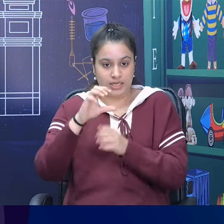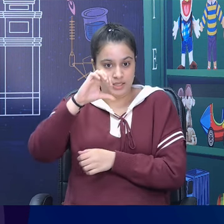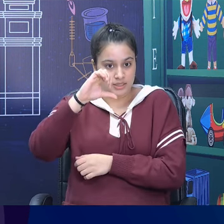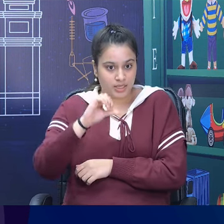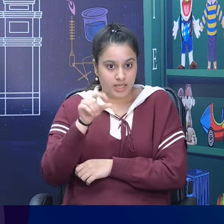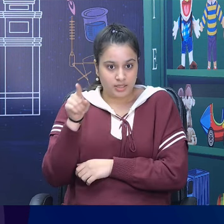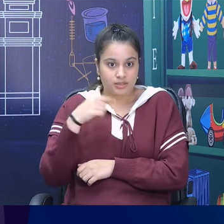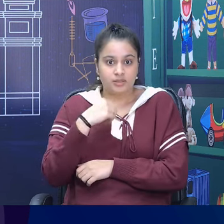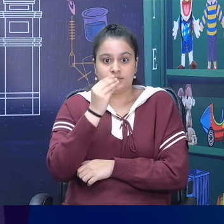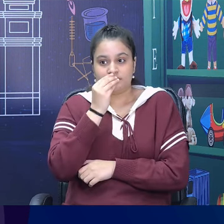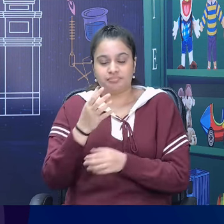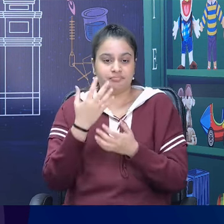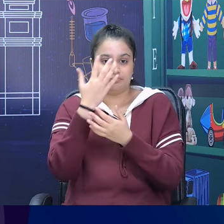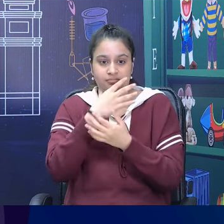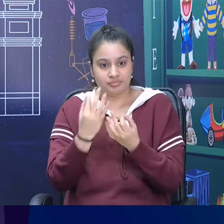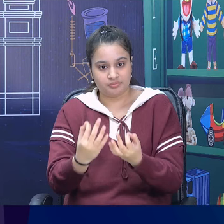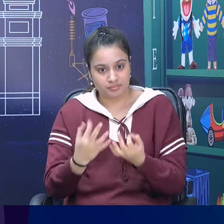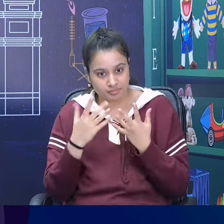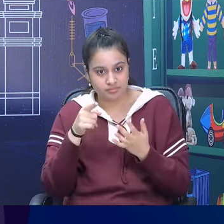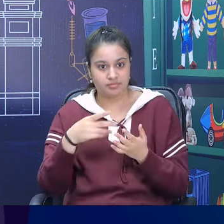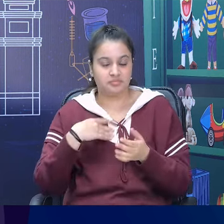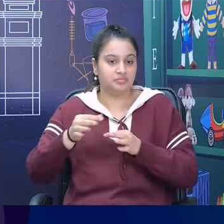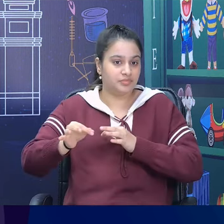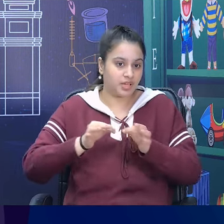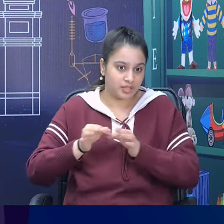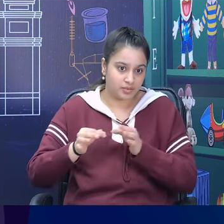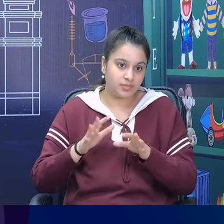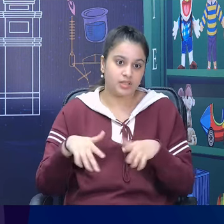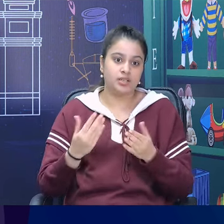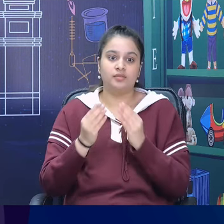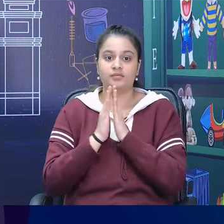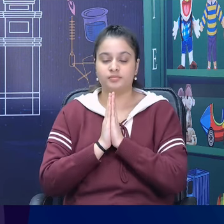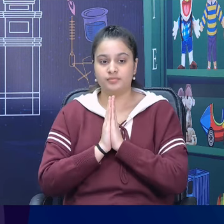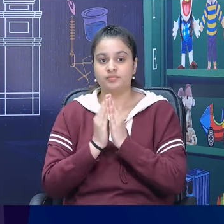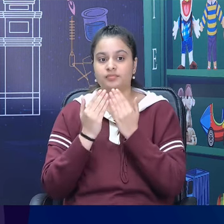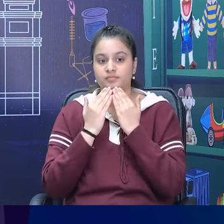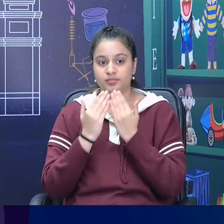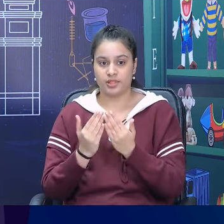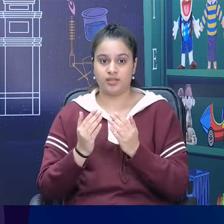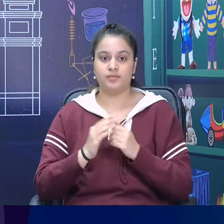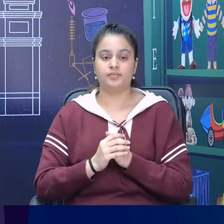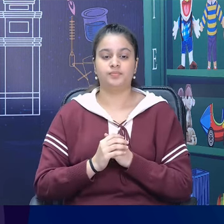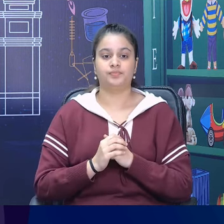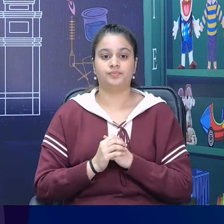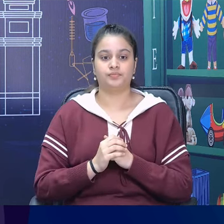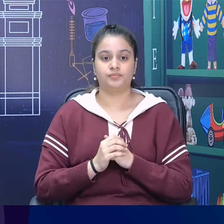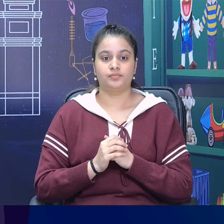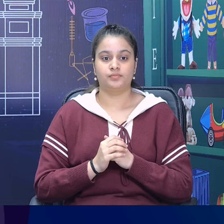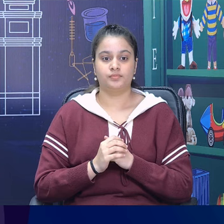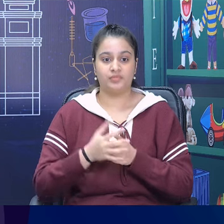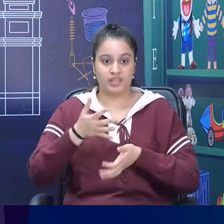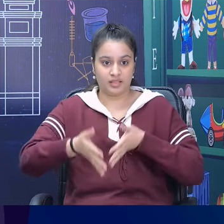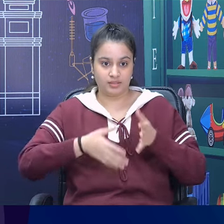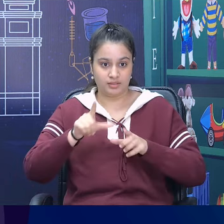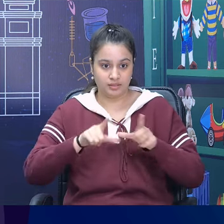आपने बहुत खूबसूरती से बहुत अच्छे तरीके से सरल शब्दों में समझाया सर नमस्कार धन्यवाद इसके लिए मैं साइन लैंग्वेज